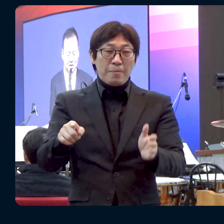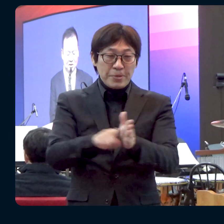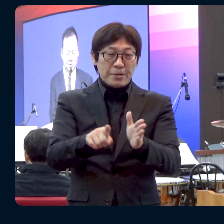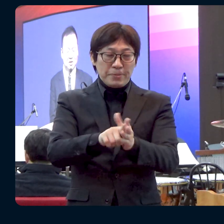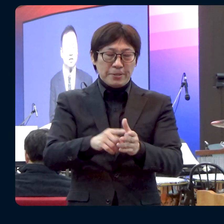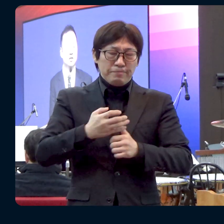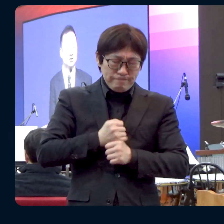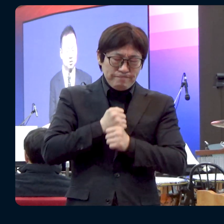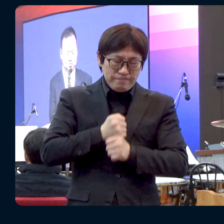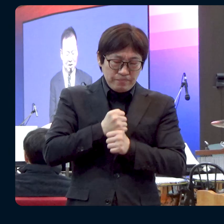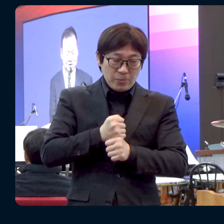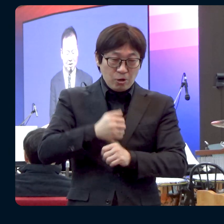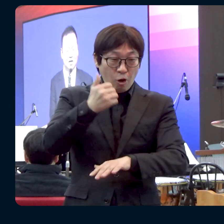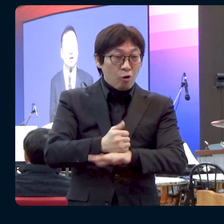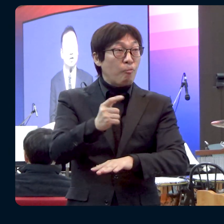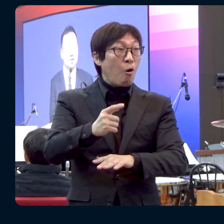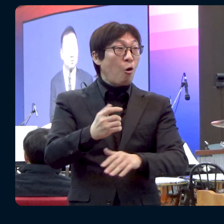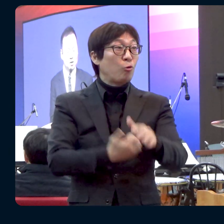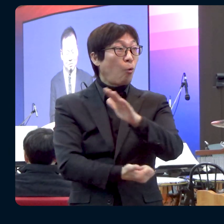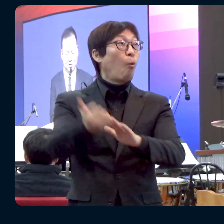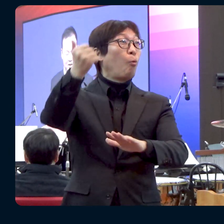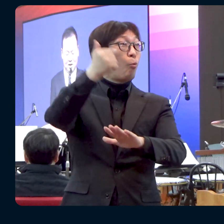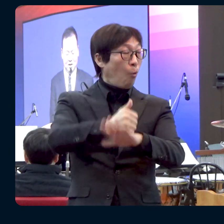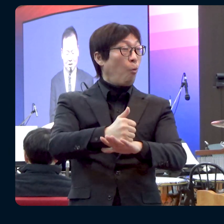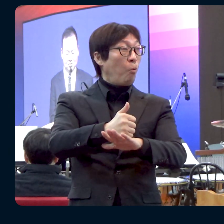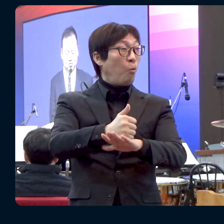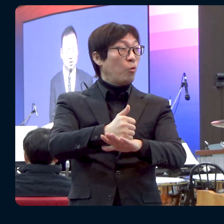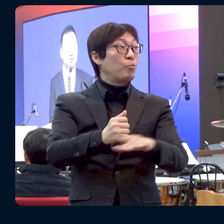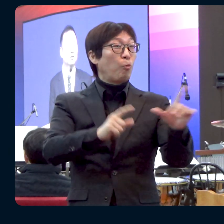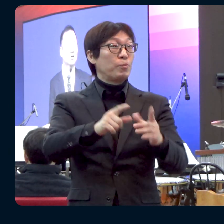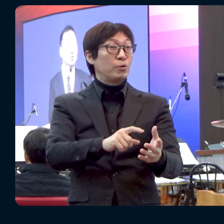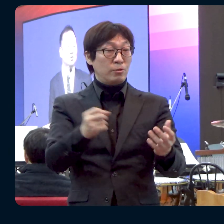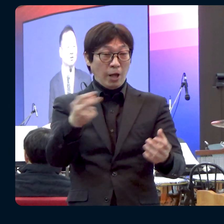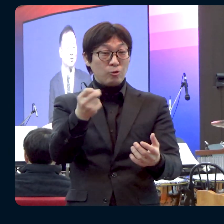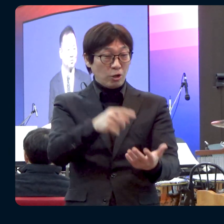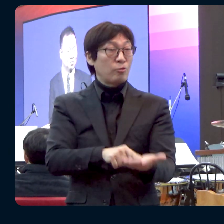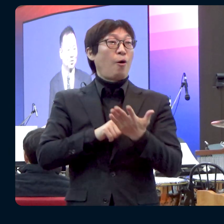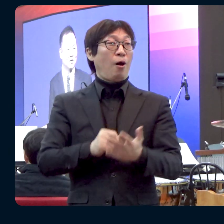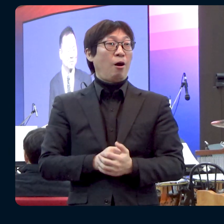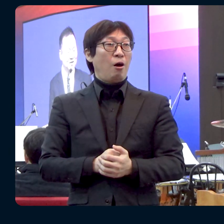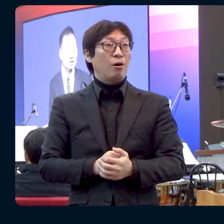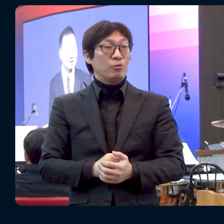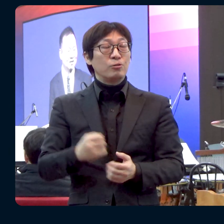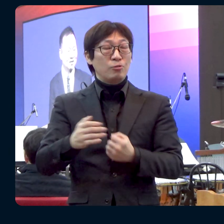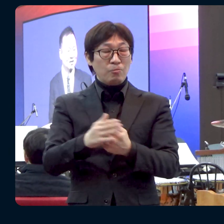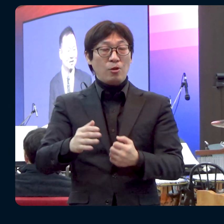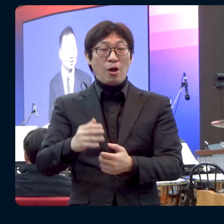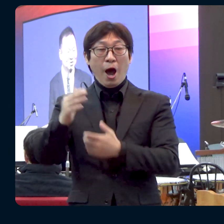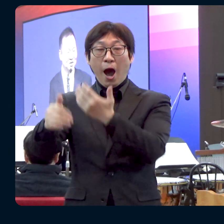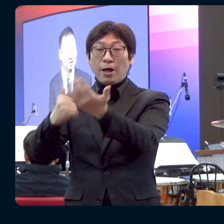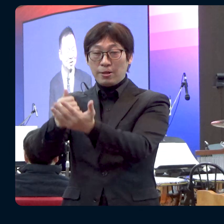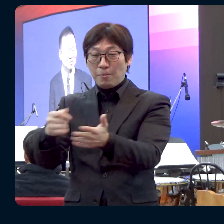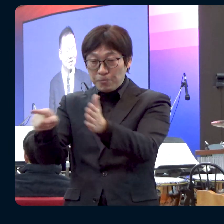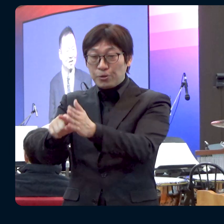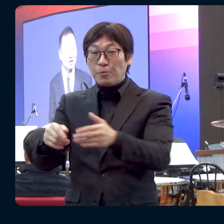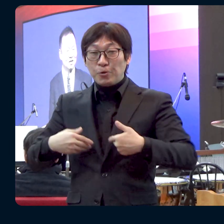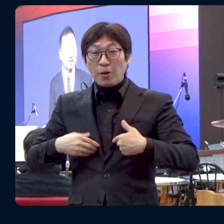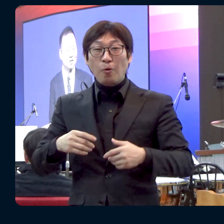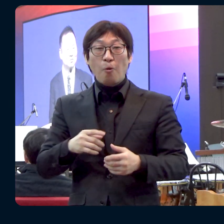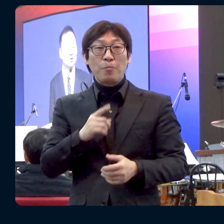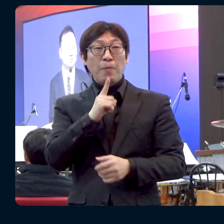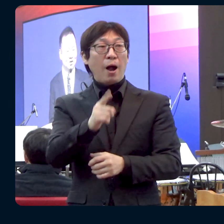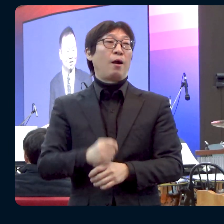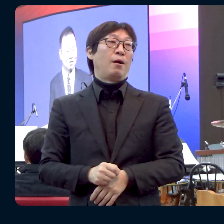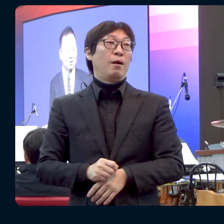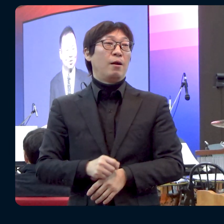아들이시다, 예수는 그리스도이시다, 예수는 부활하셨다, 그분을 믿어야 구원 얻는다고 선포합니다. 어떤 일이